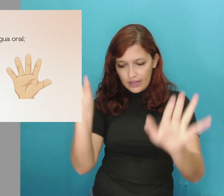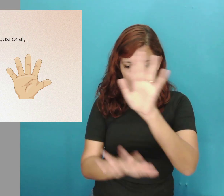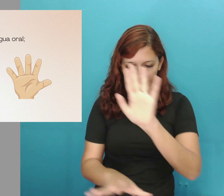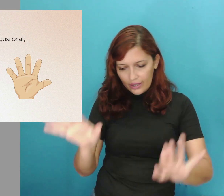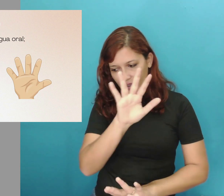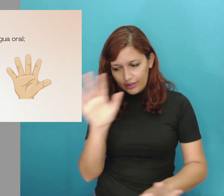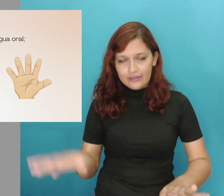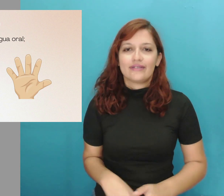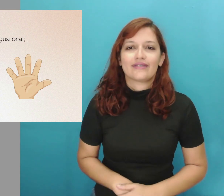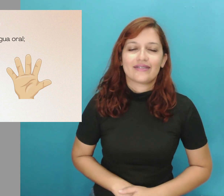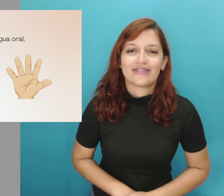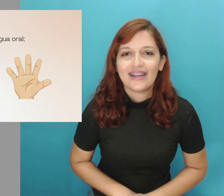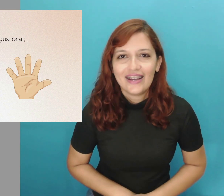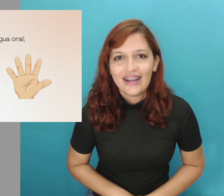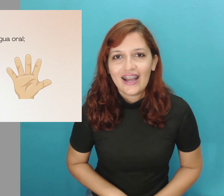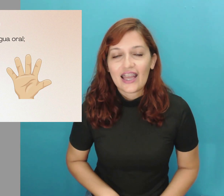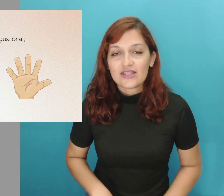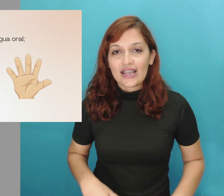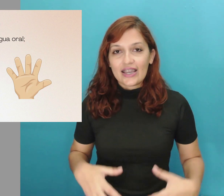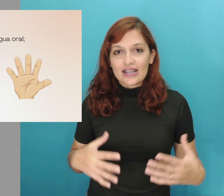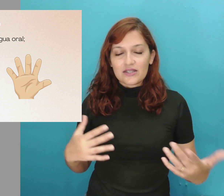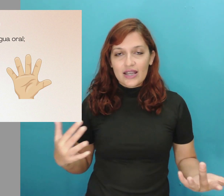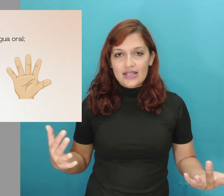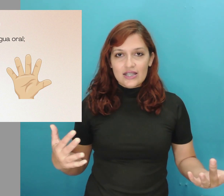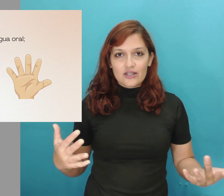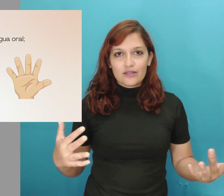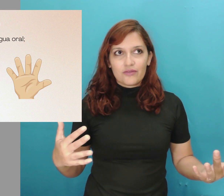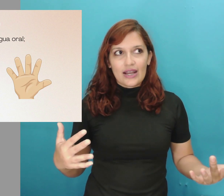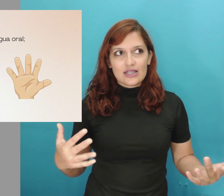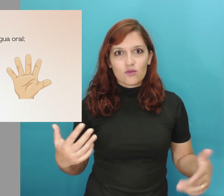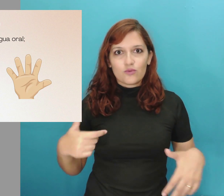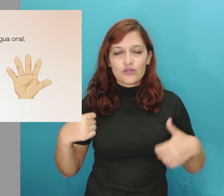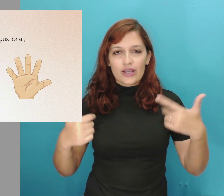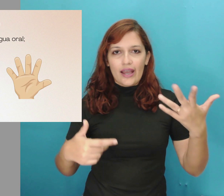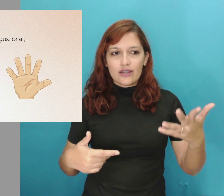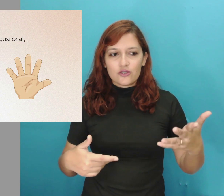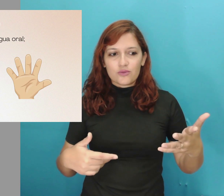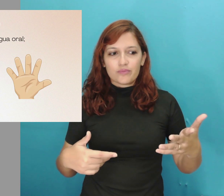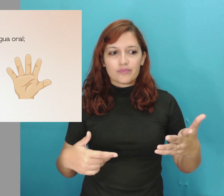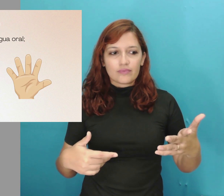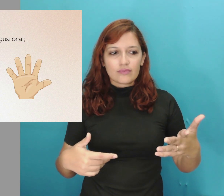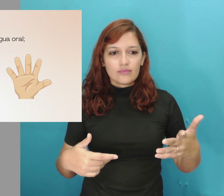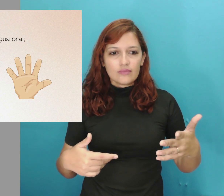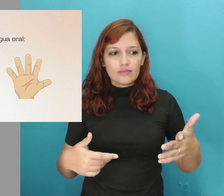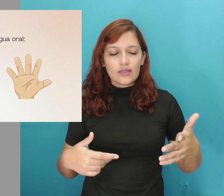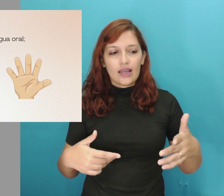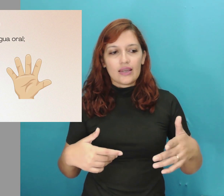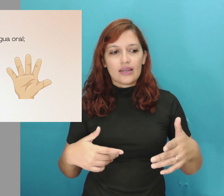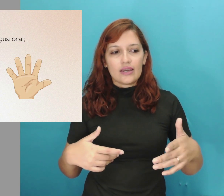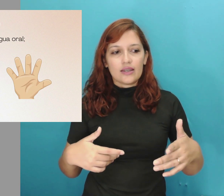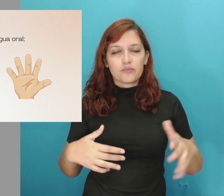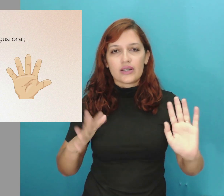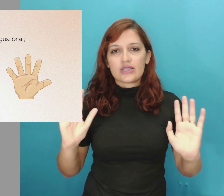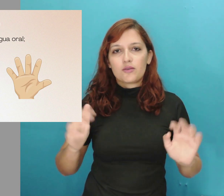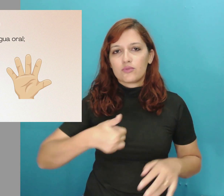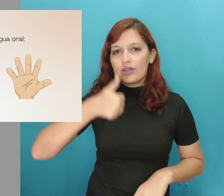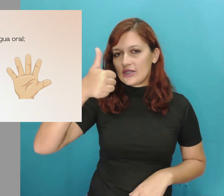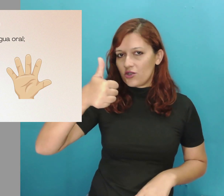dependem. Eu sei que às vezes a gente faz algum gesto e, por exemplo, esse